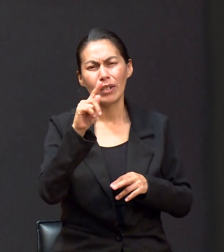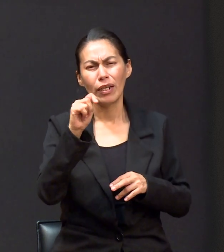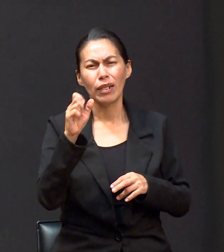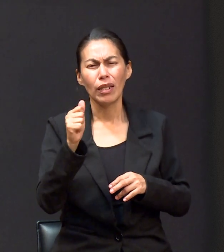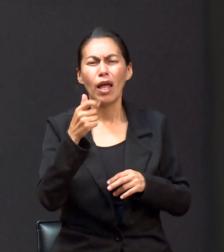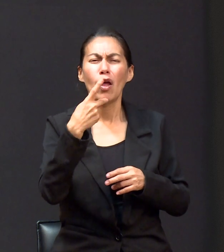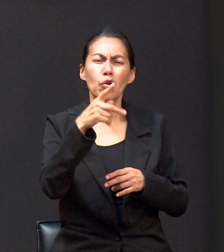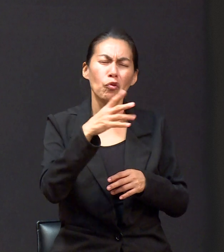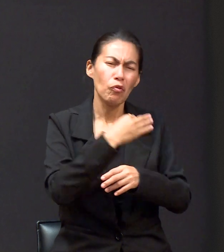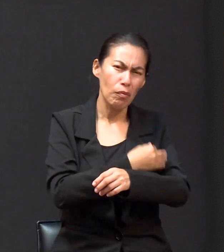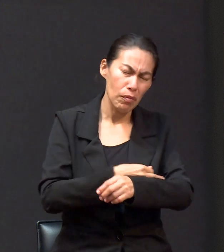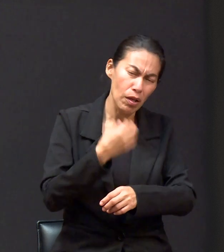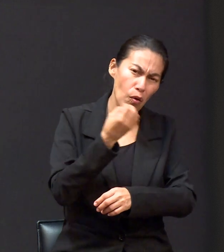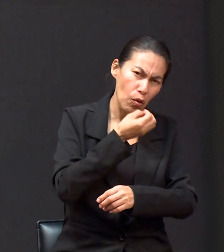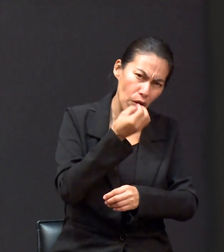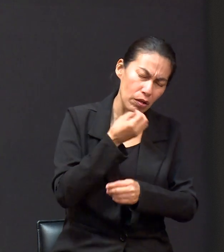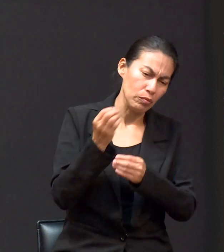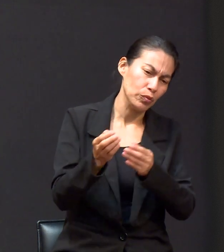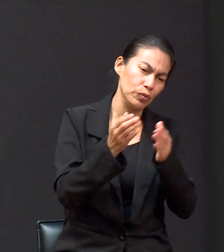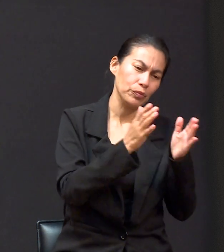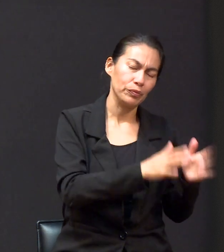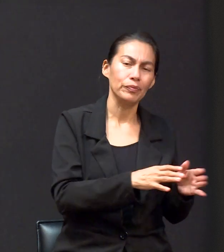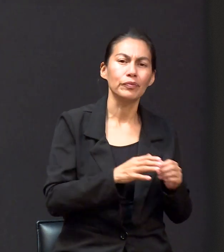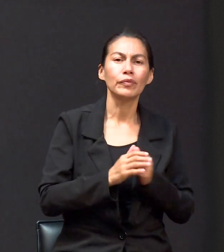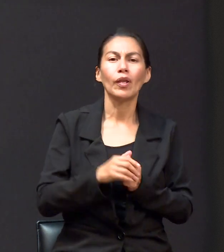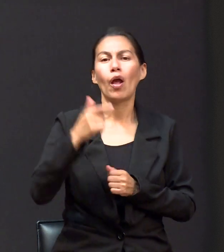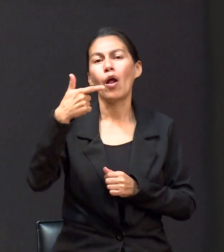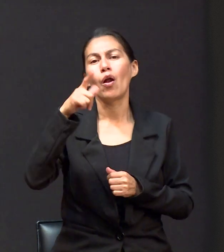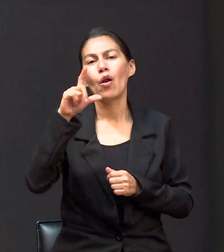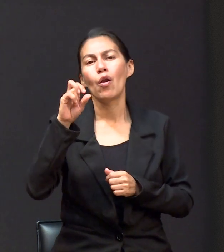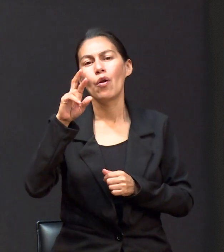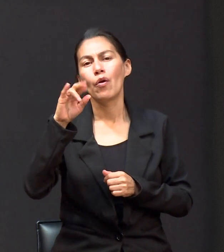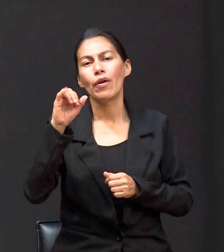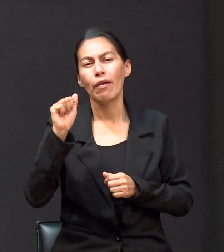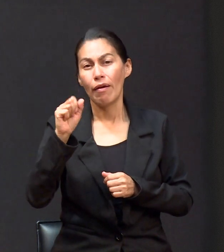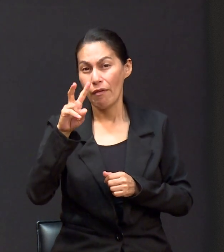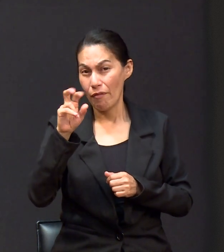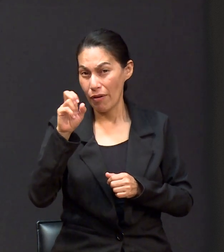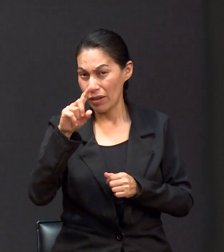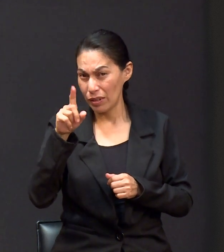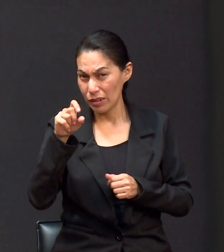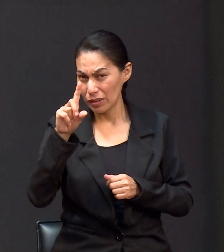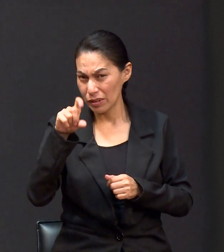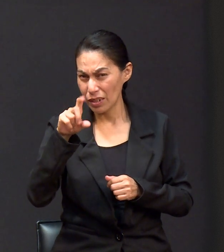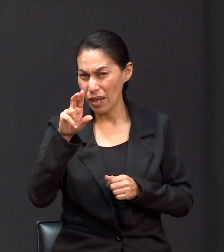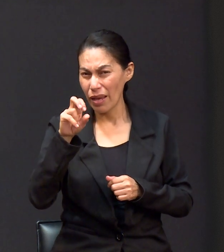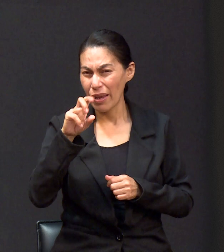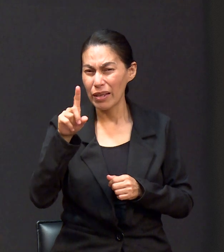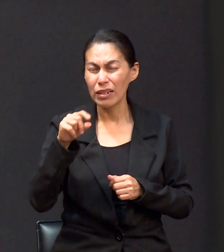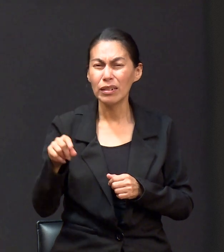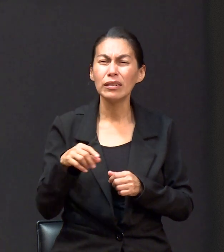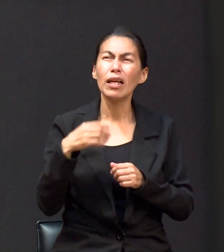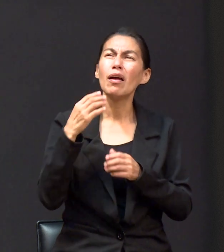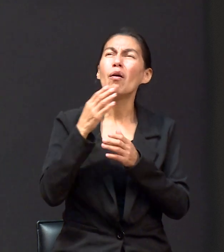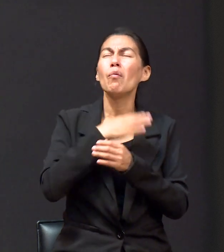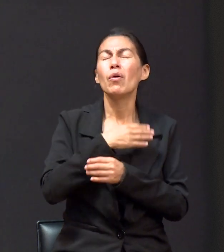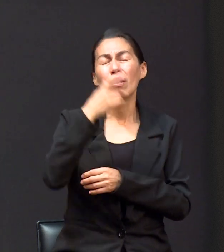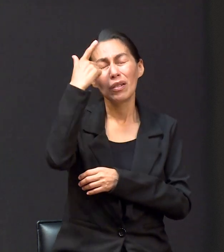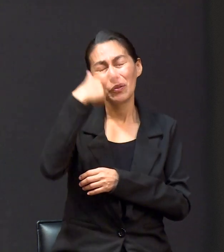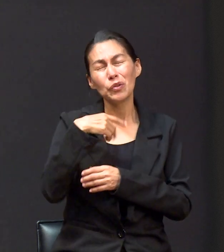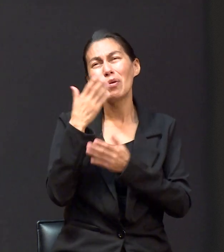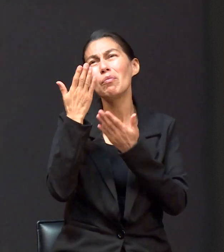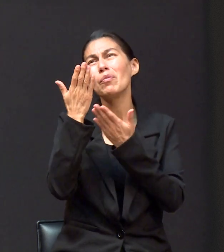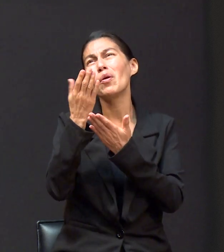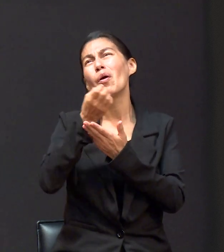amados. Tenemos también Gloria Vázquez. Buenas noches. Quiero pedir oración por